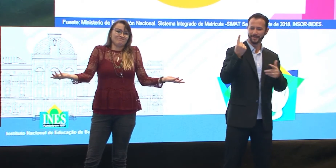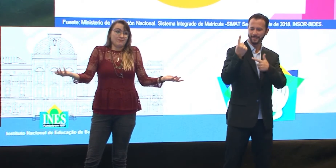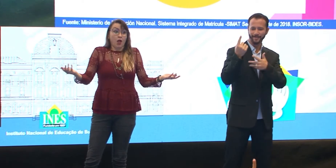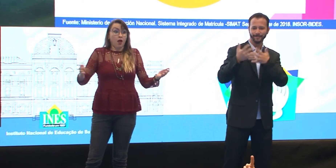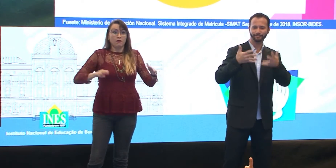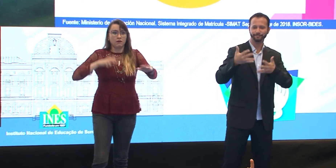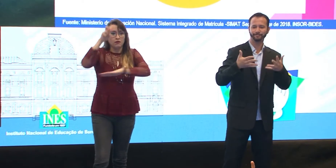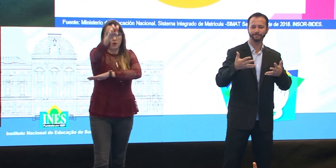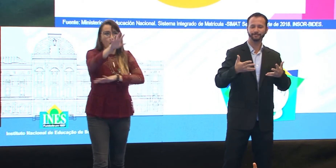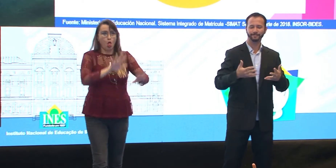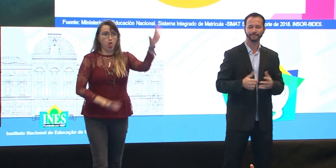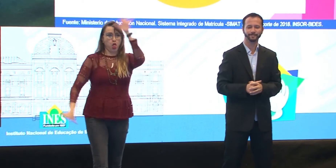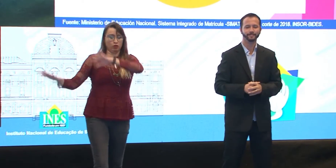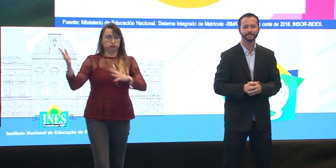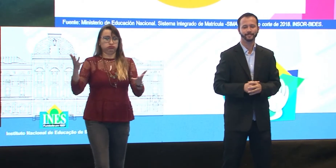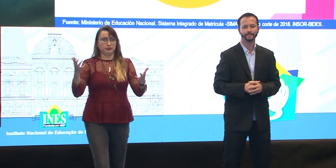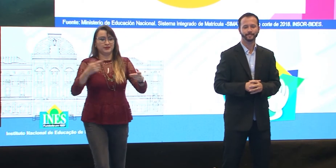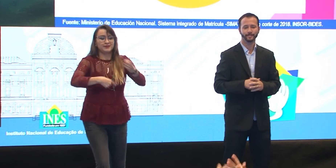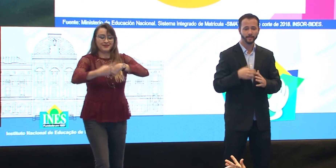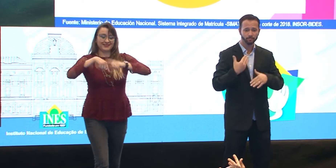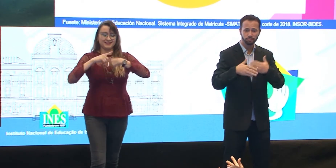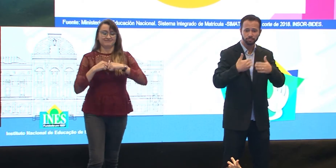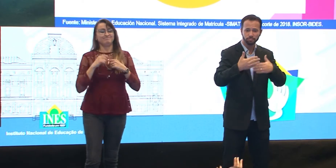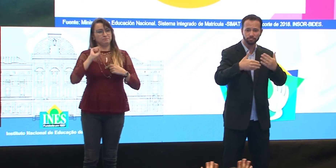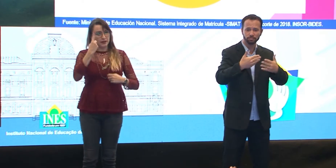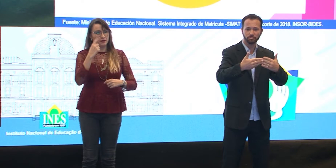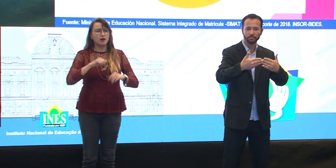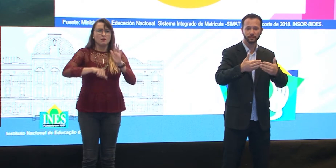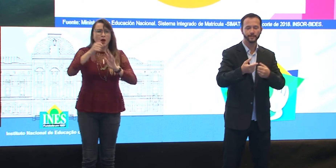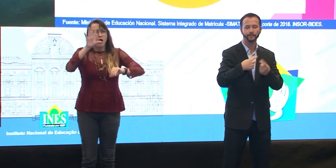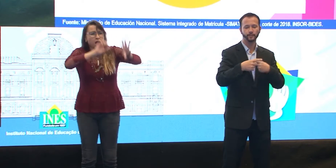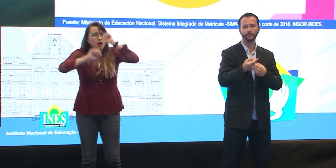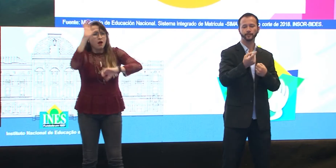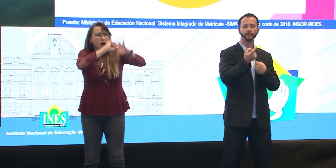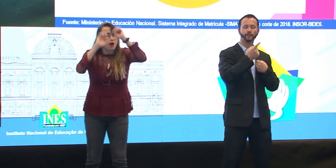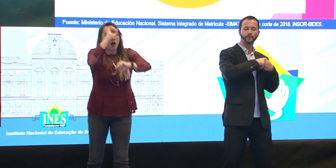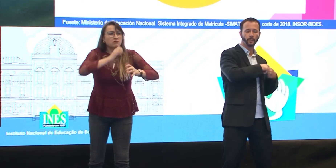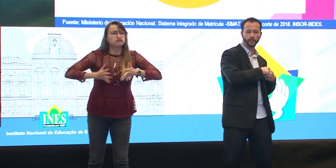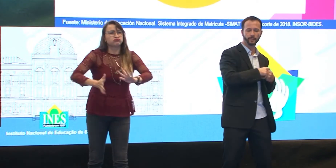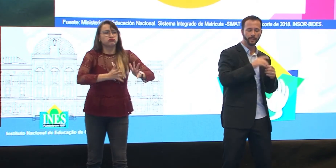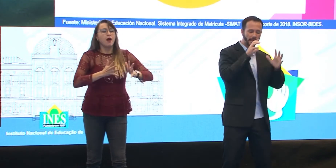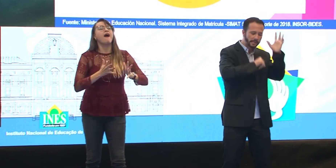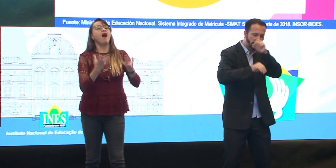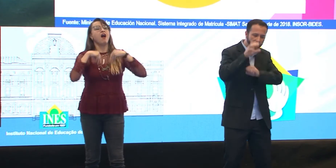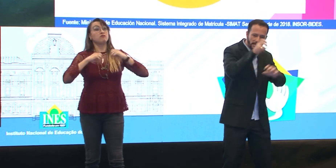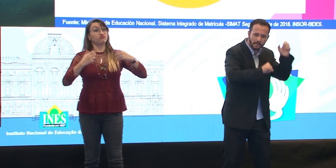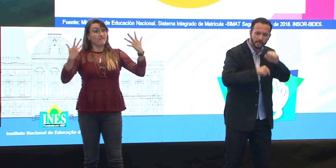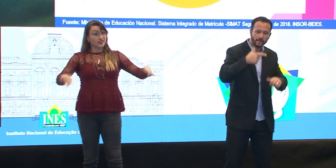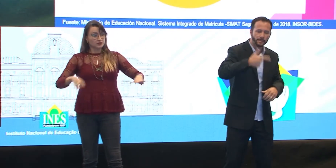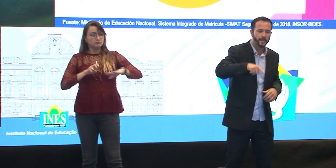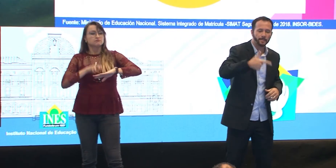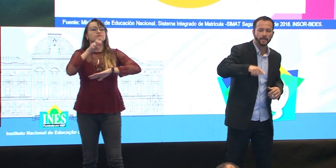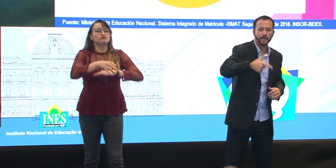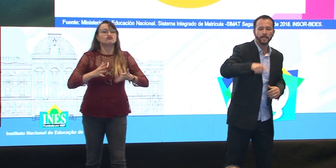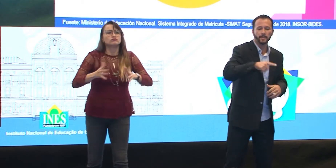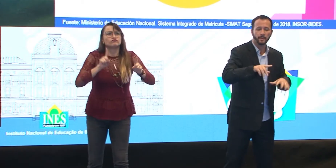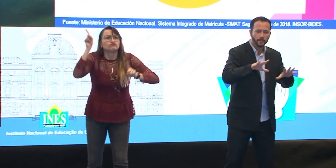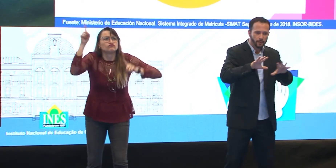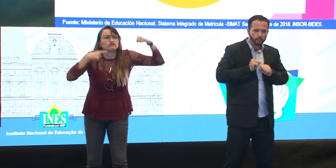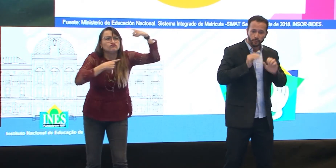primordial que vai ser a apresentação de língua de sinais, porque afinal de contas elas não podem ingressar no sistema de ensino não